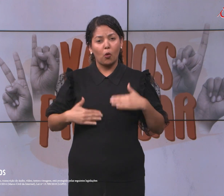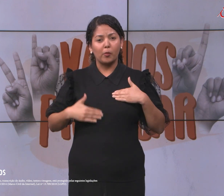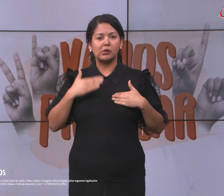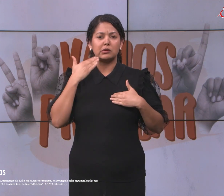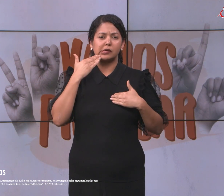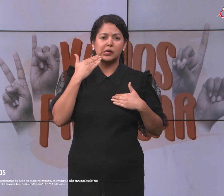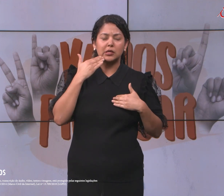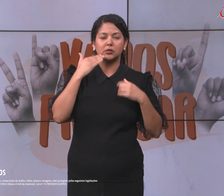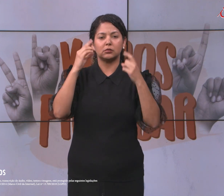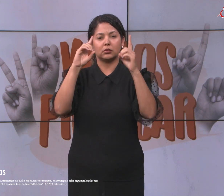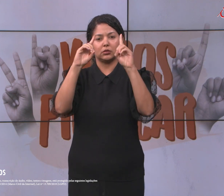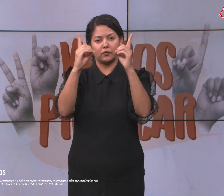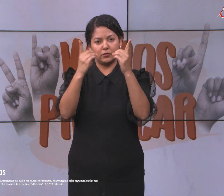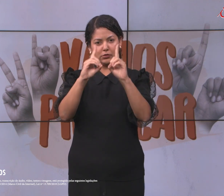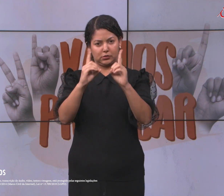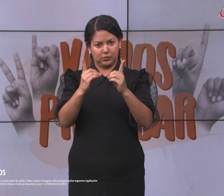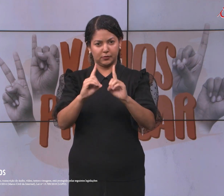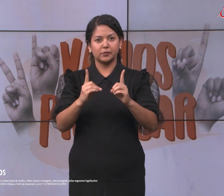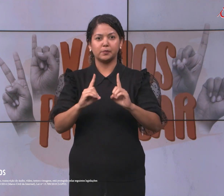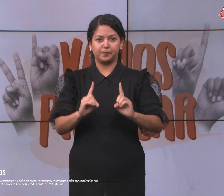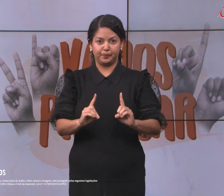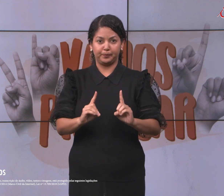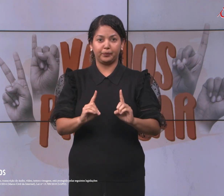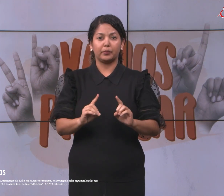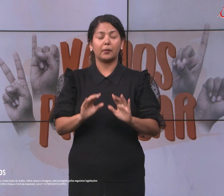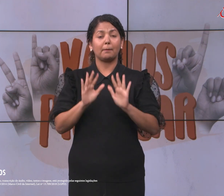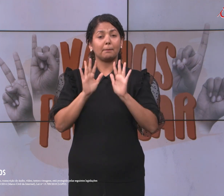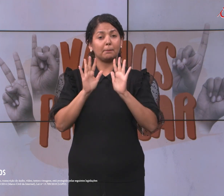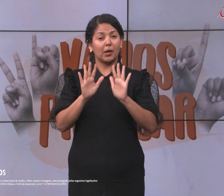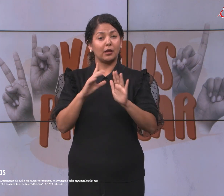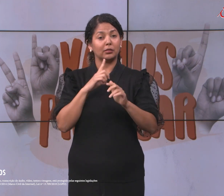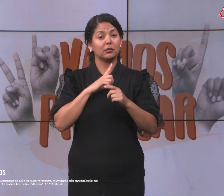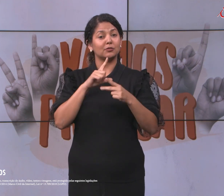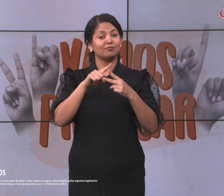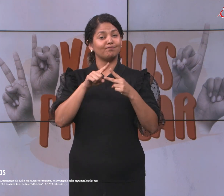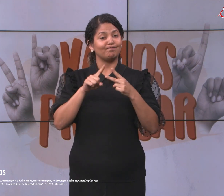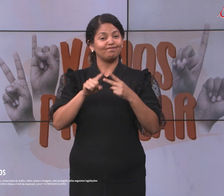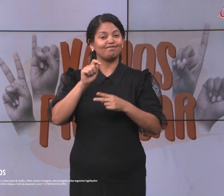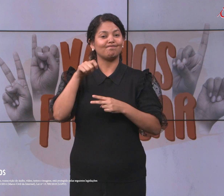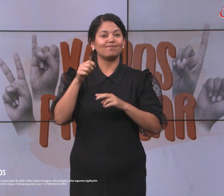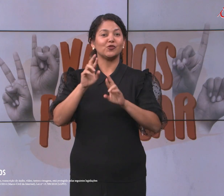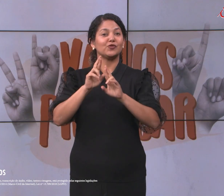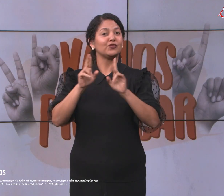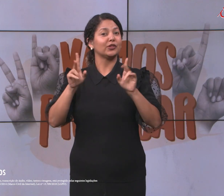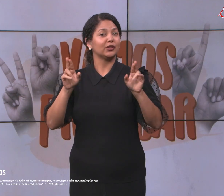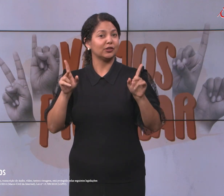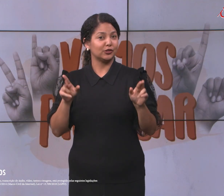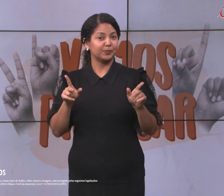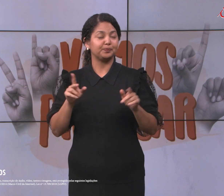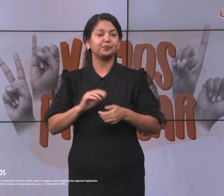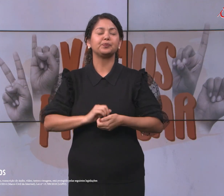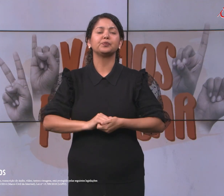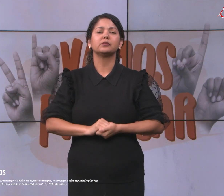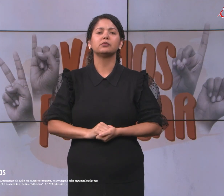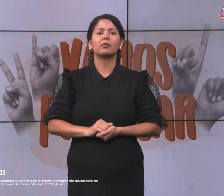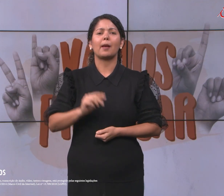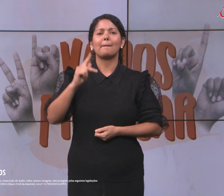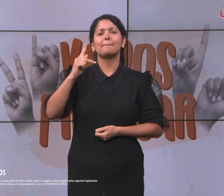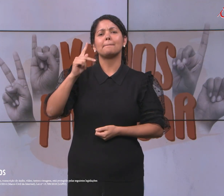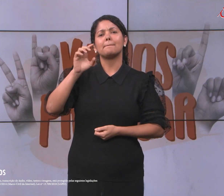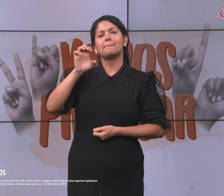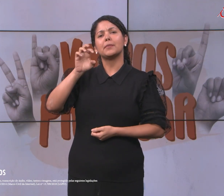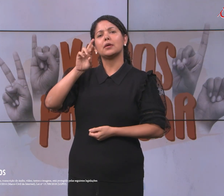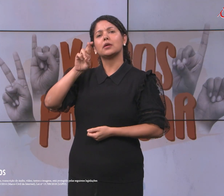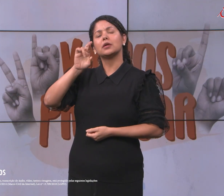Deficiente. Porque pode ter a deficiência física, outro tipo de deficiência. E aí nós vamos